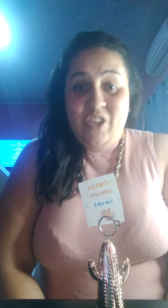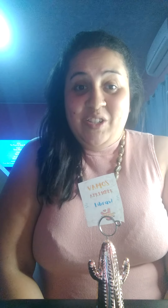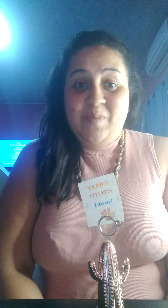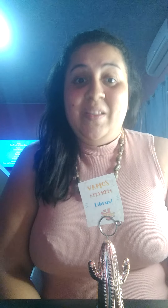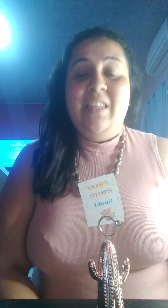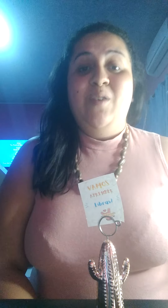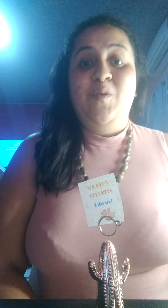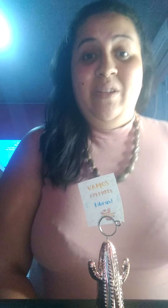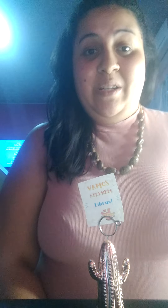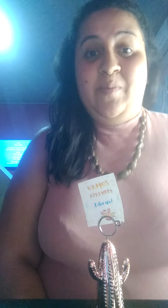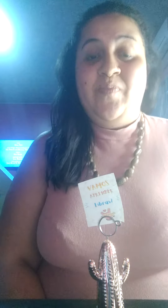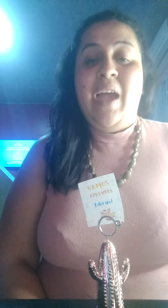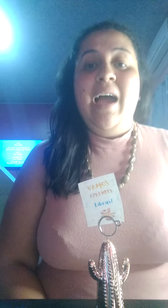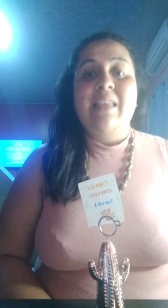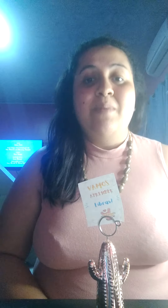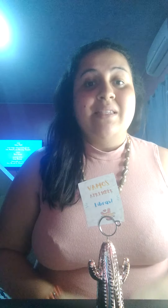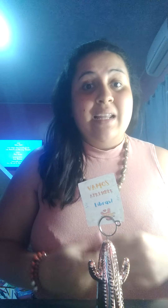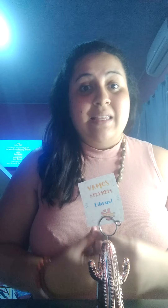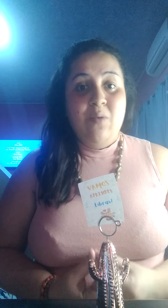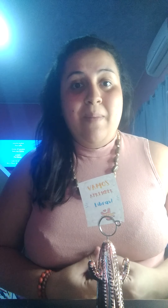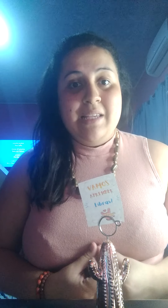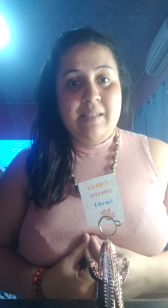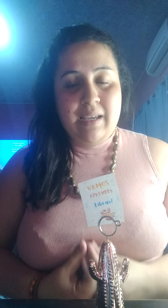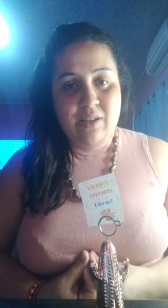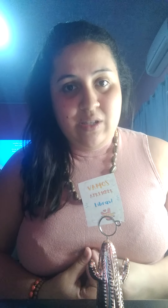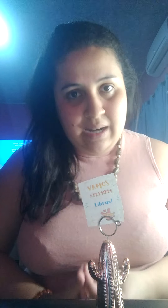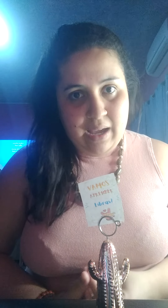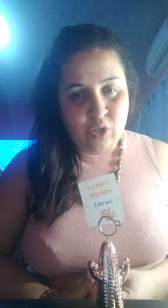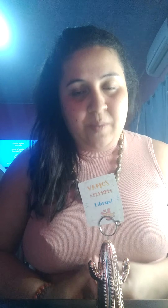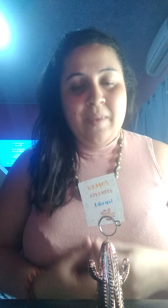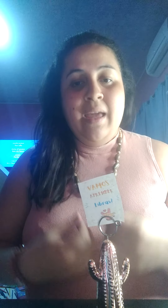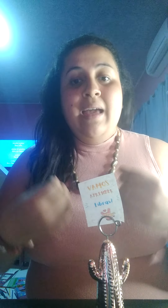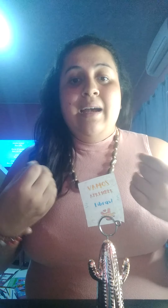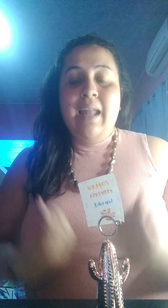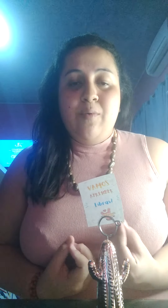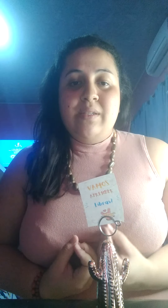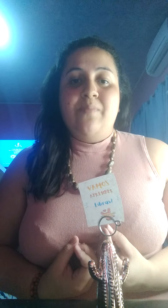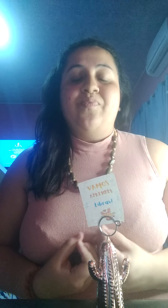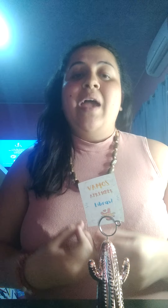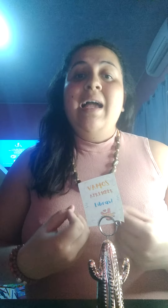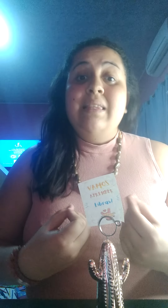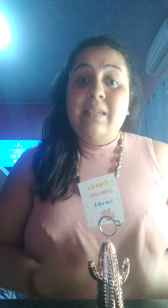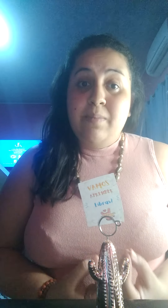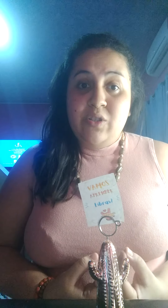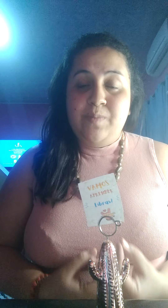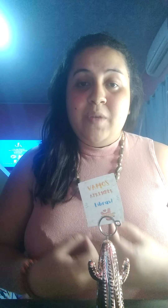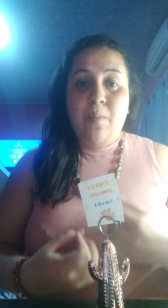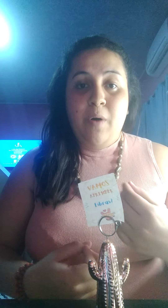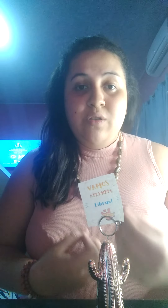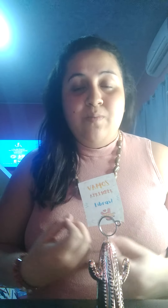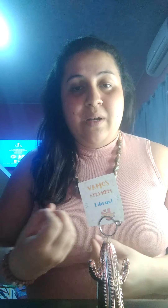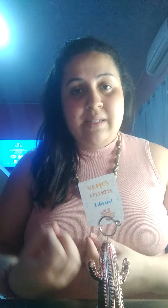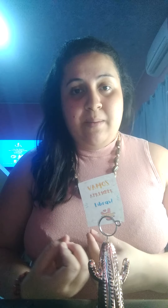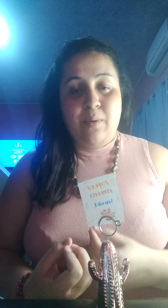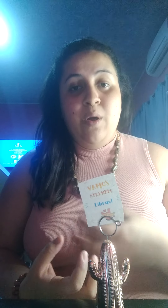gente. Então, voltando. A Libras, ela é língua brasileira de sinais. Gláucia, a Libras, eu posso, por exemplo,